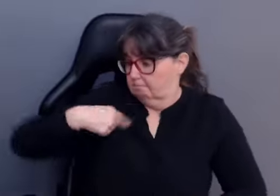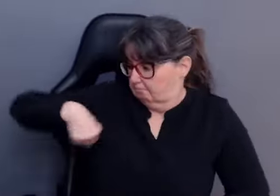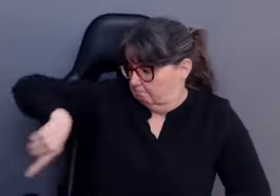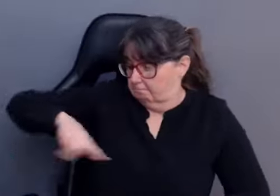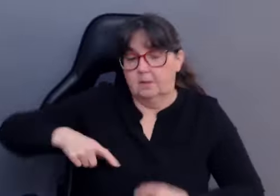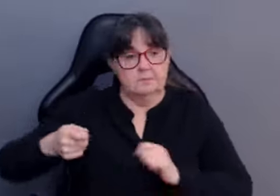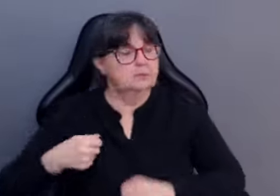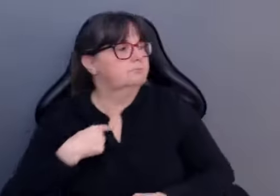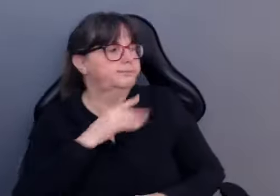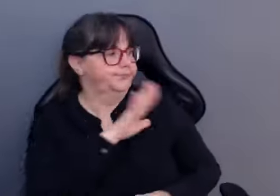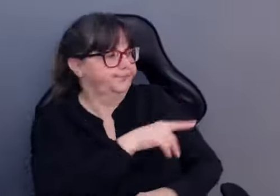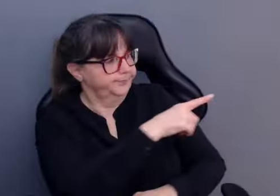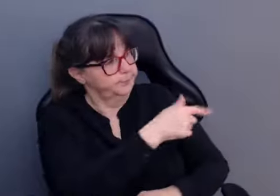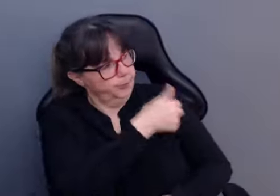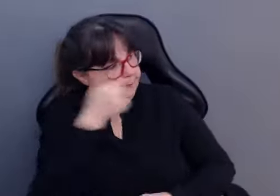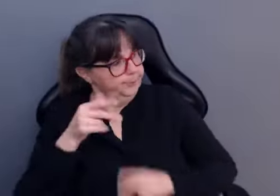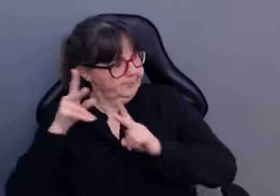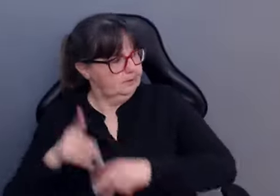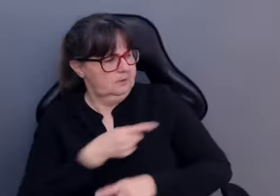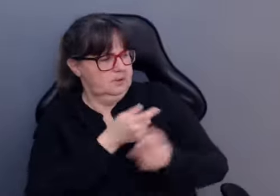le remplacer par une autre personne.